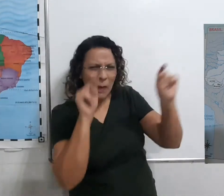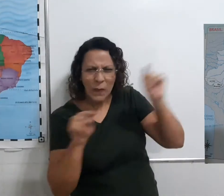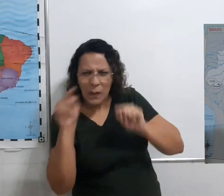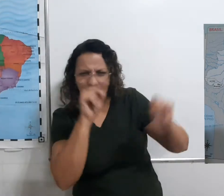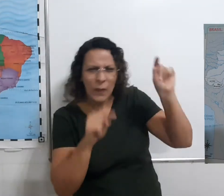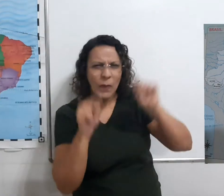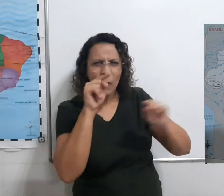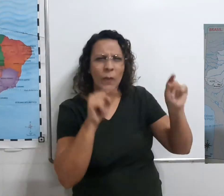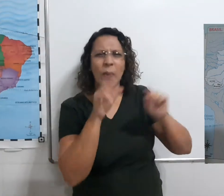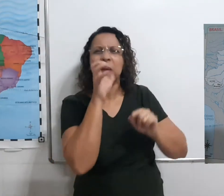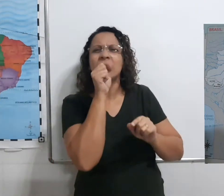mapa?